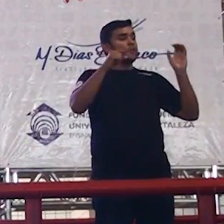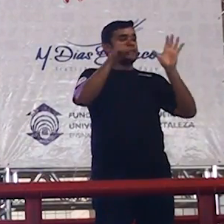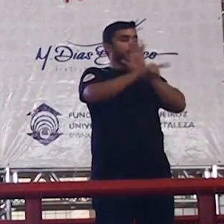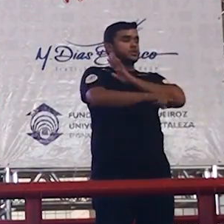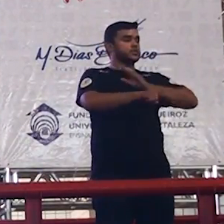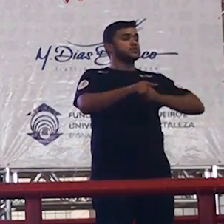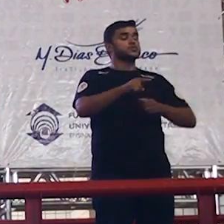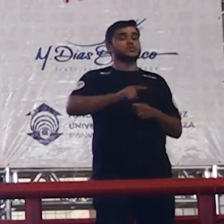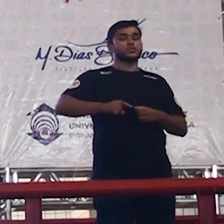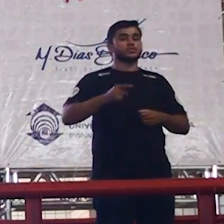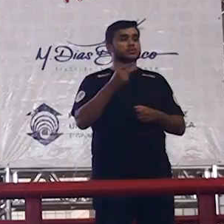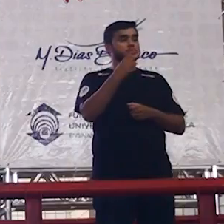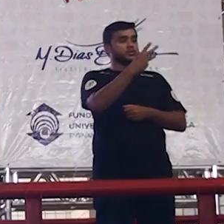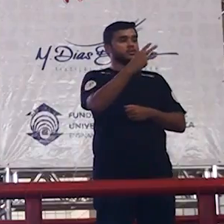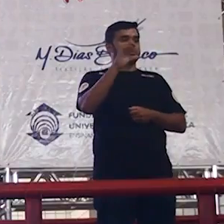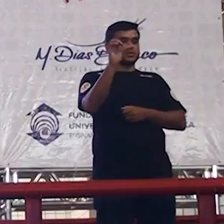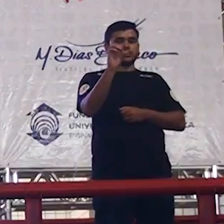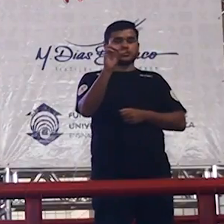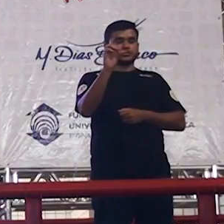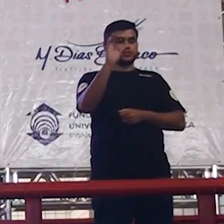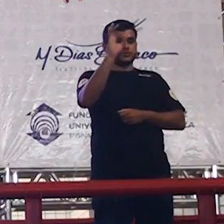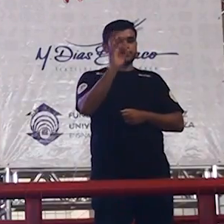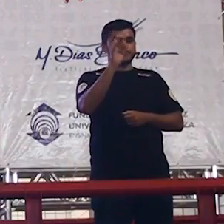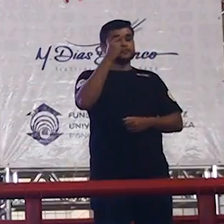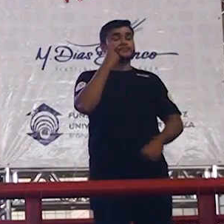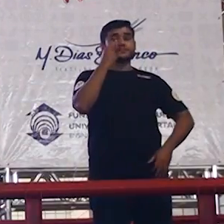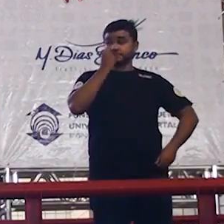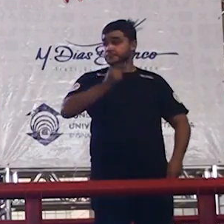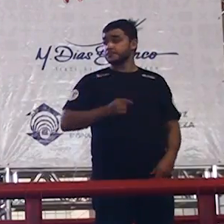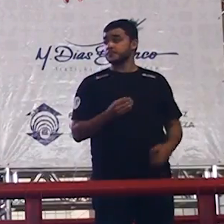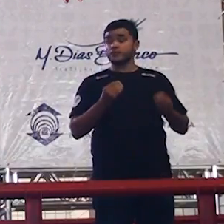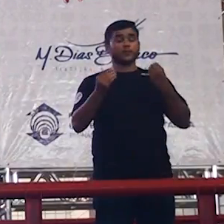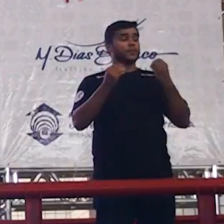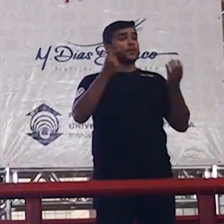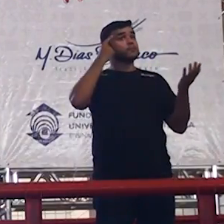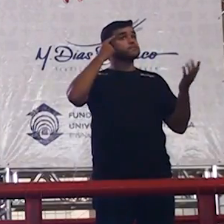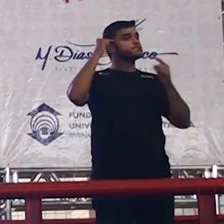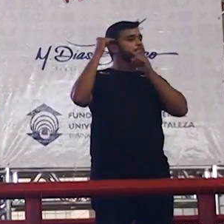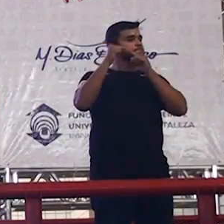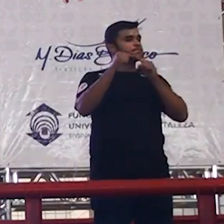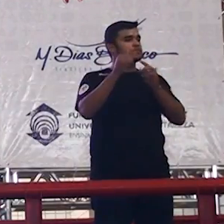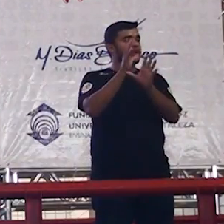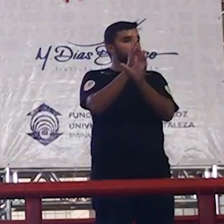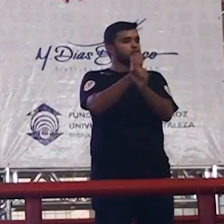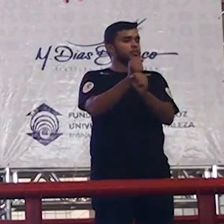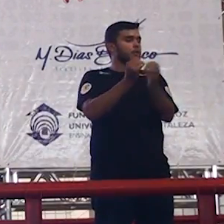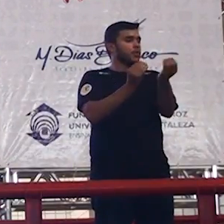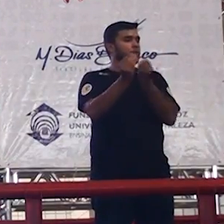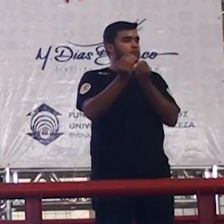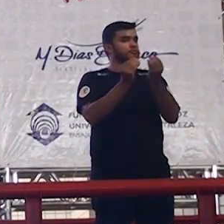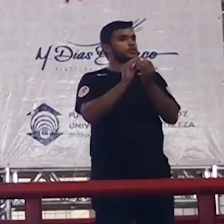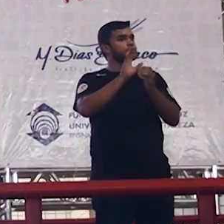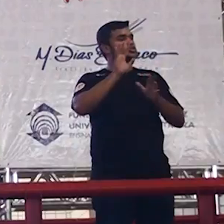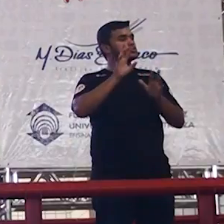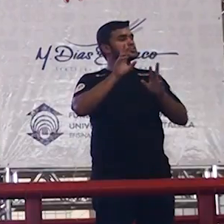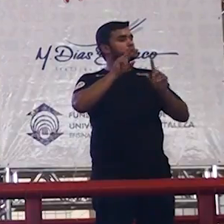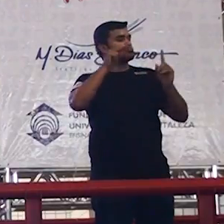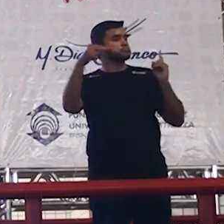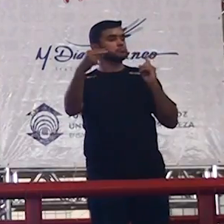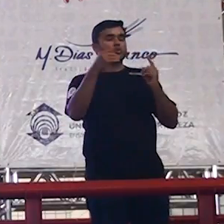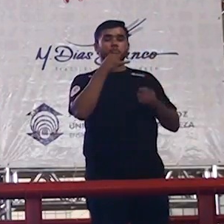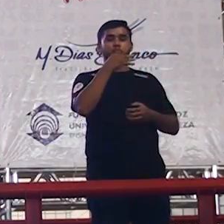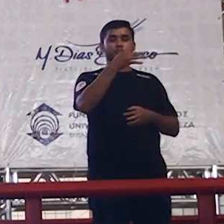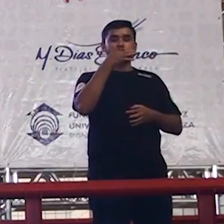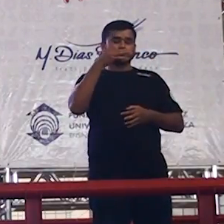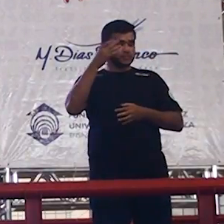quanto? 36. Outra maneira de raciocinar em cima do problema. Você